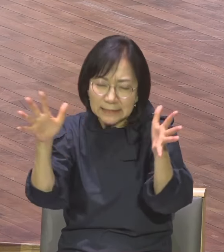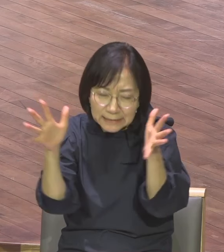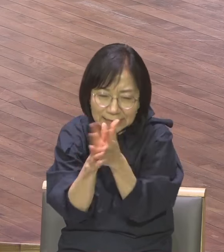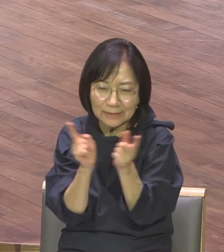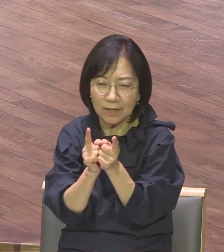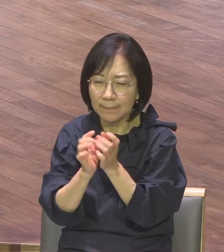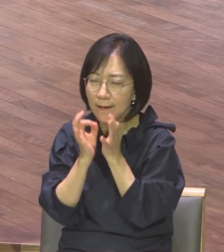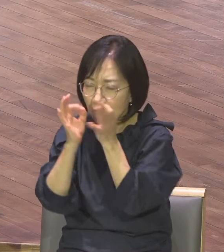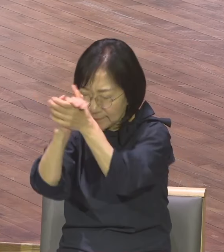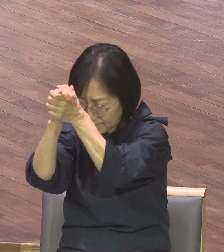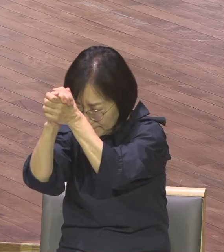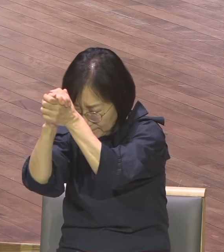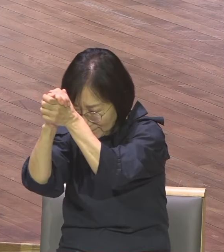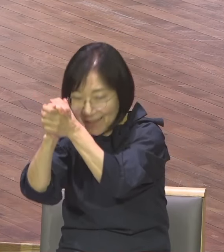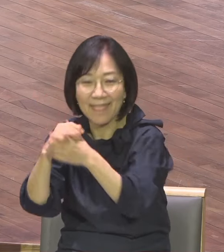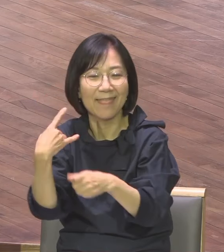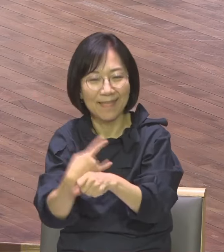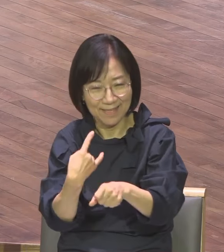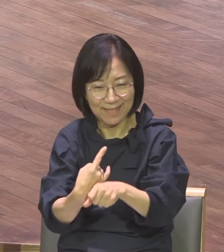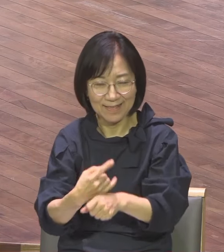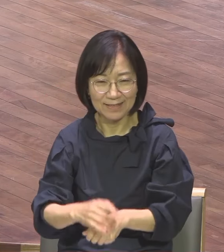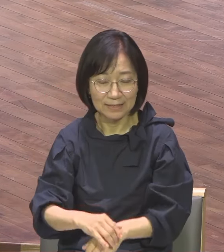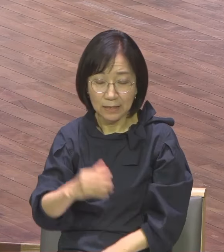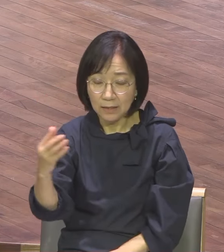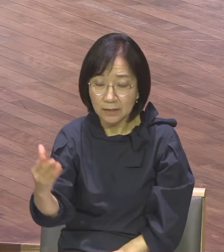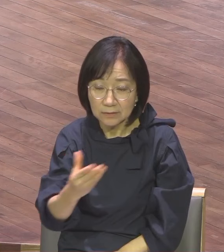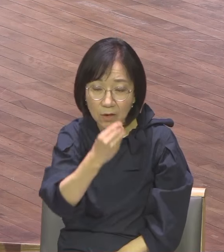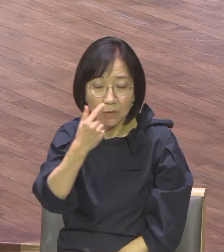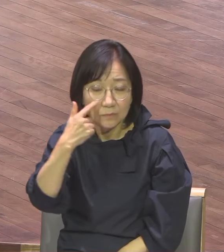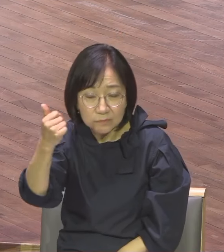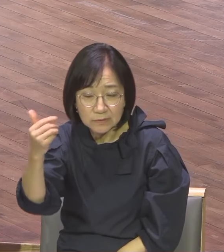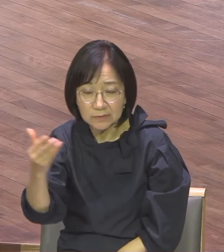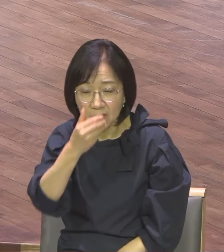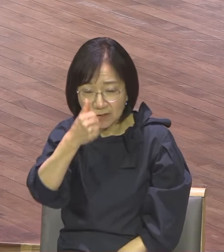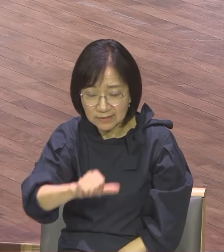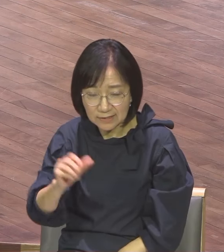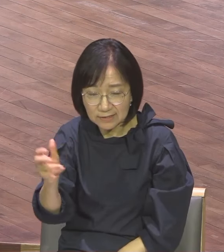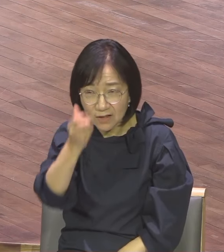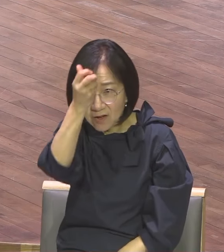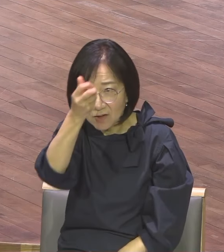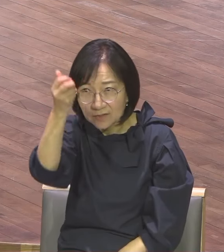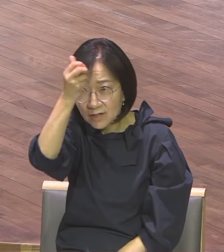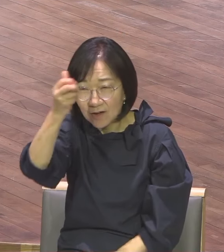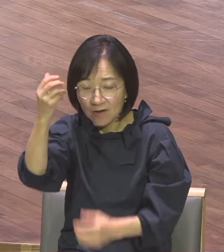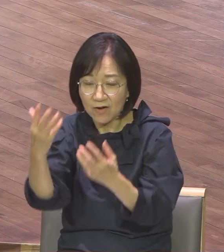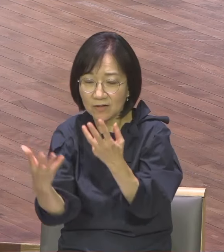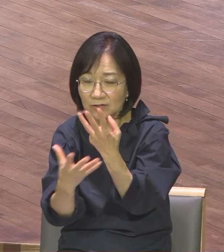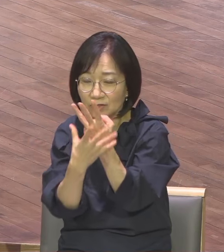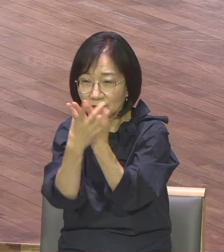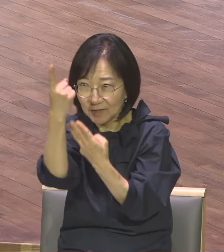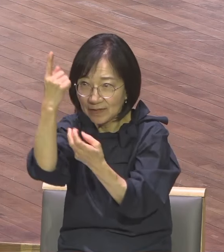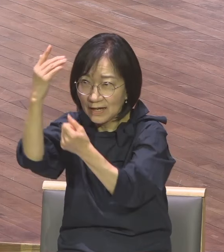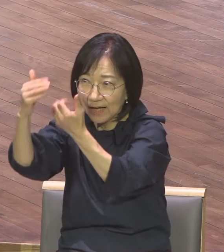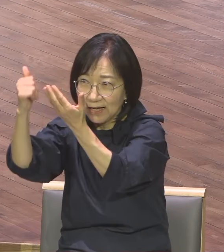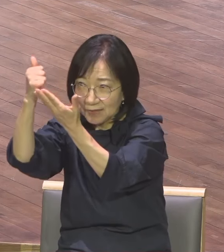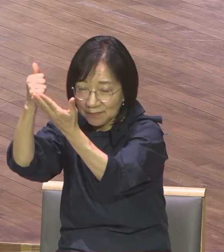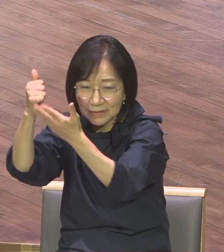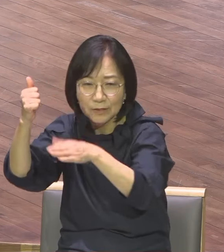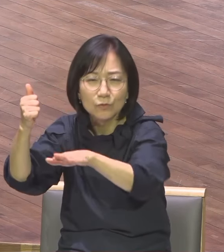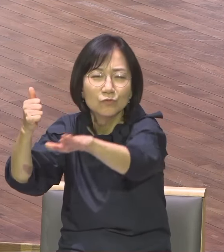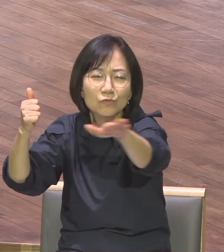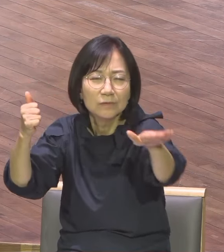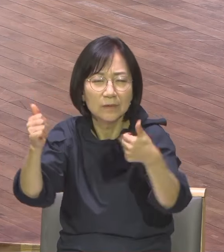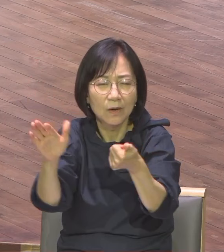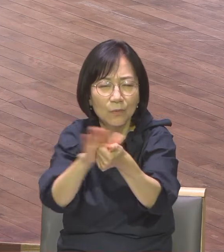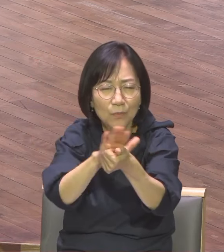간구하시느니라. 결국은 성부, 성자, 성령, 성삼위 하나님께서 저와 여러분의 위로자가